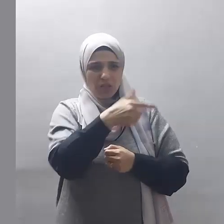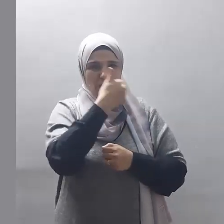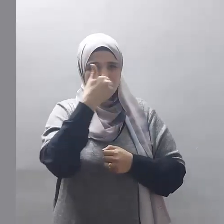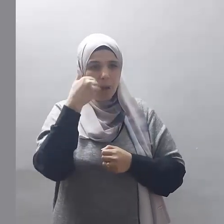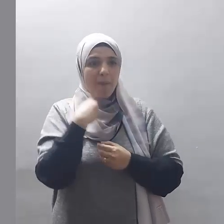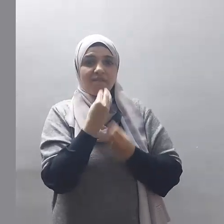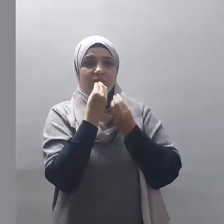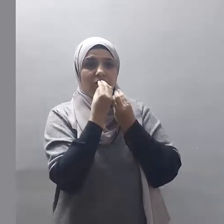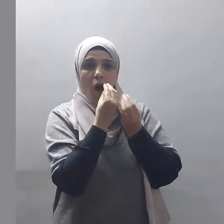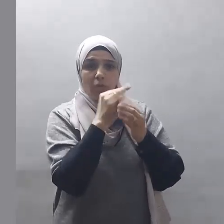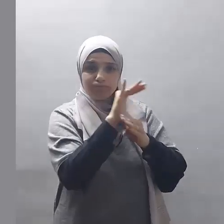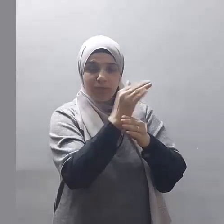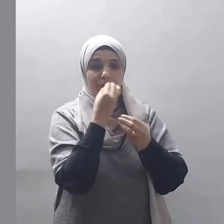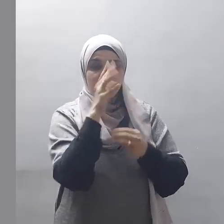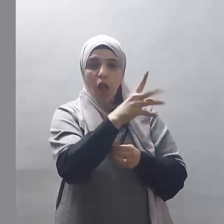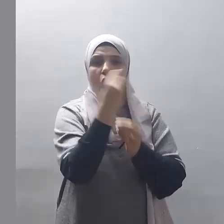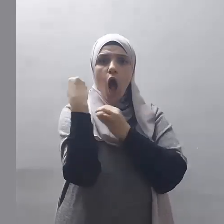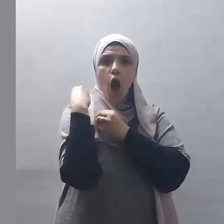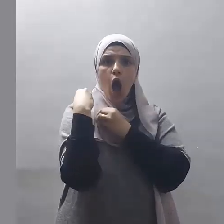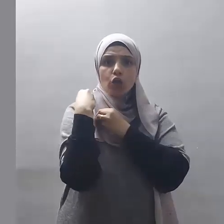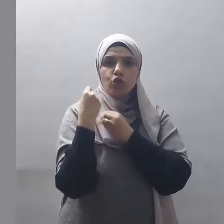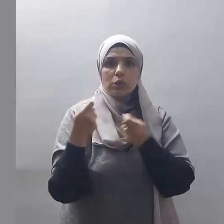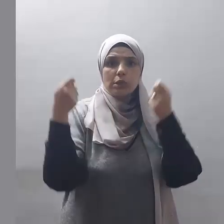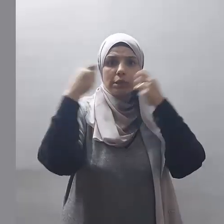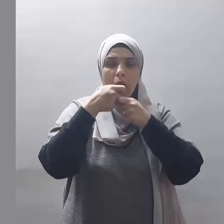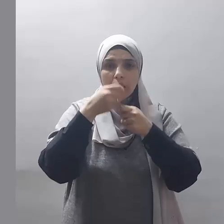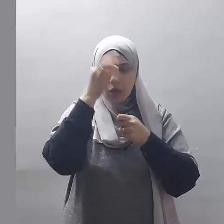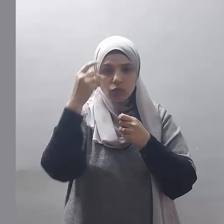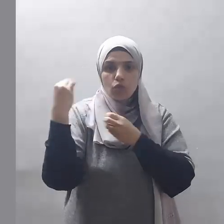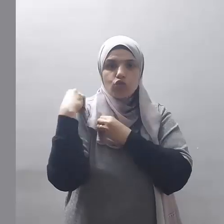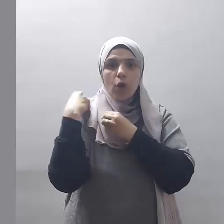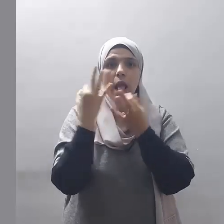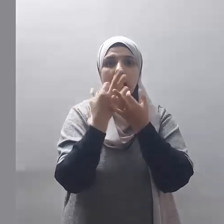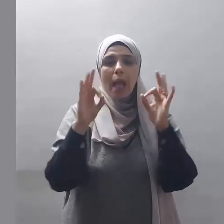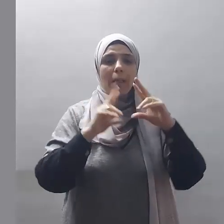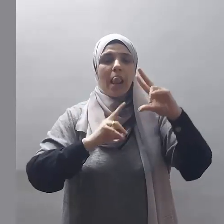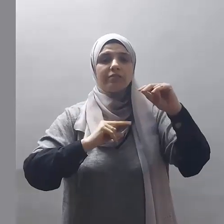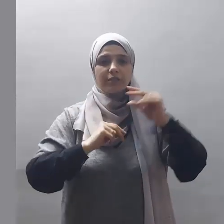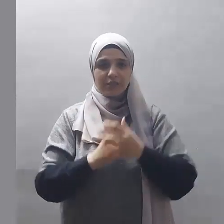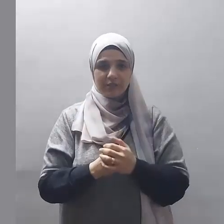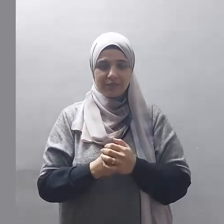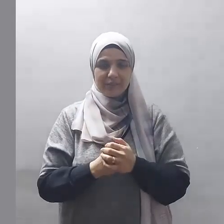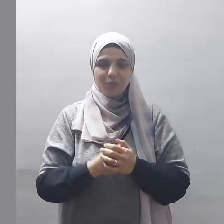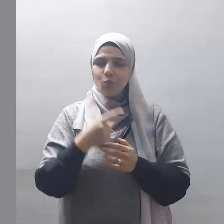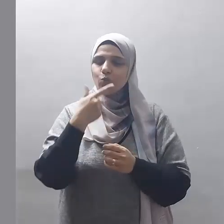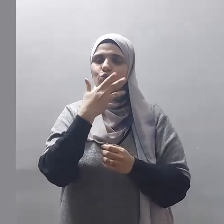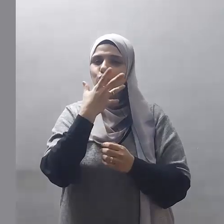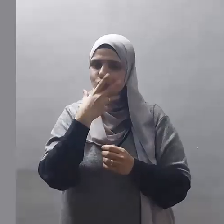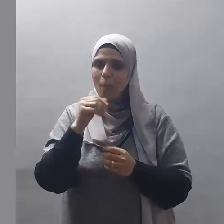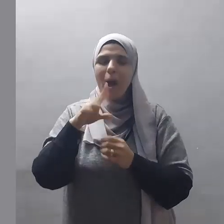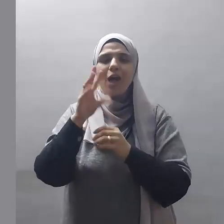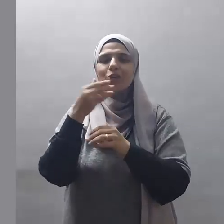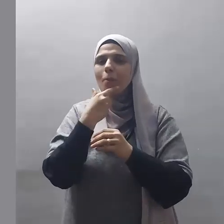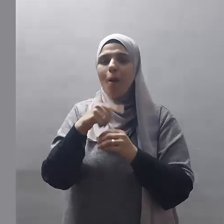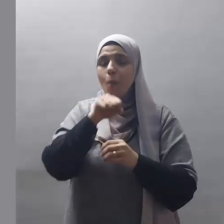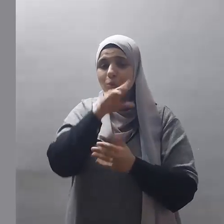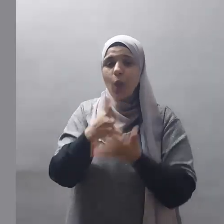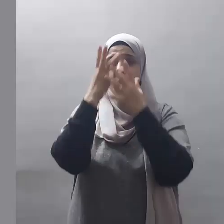مثل اجره من غير ان ينقص من اجر الصائم شيء وهذه دعوه النبي صلى الله عليه وسلم